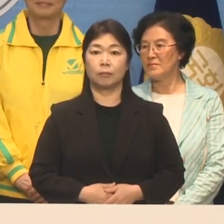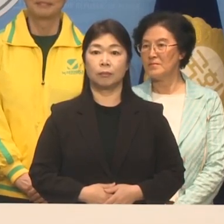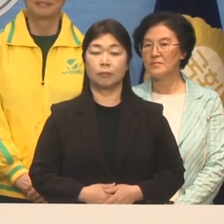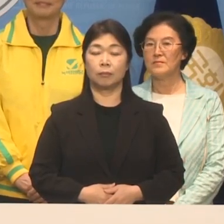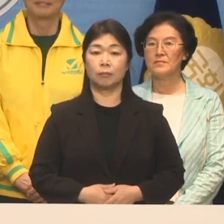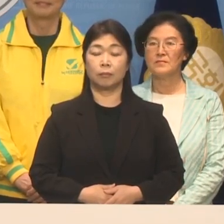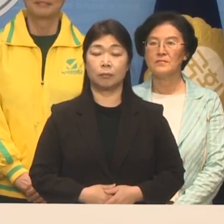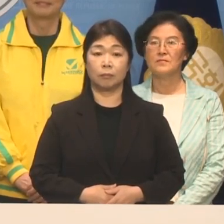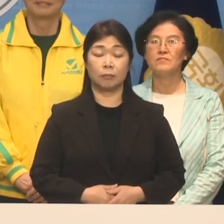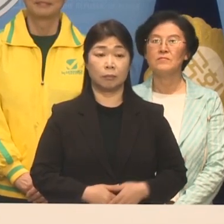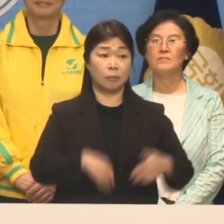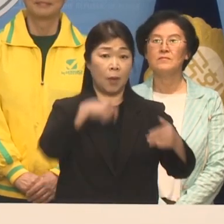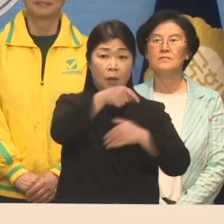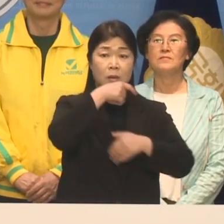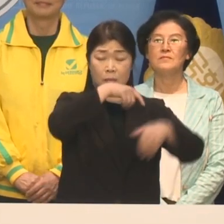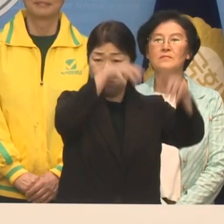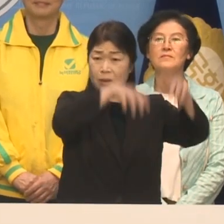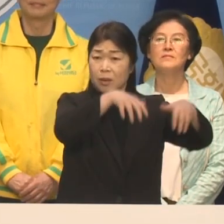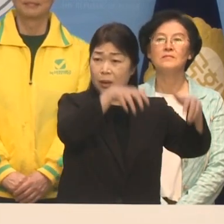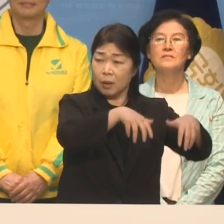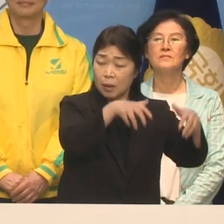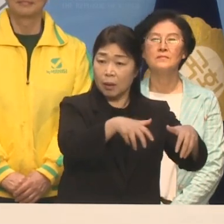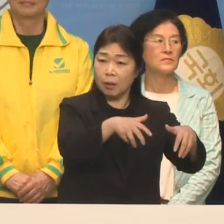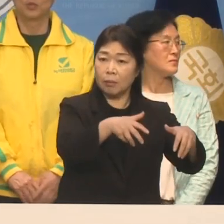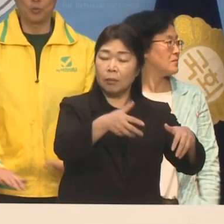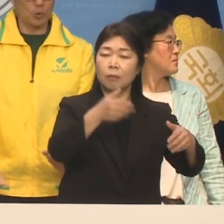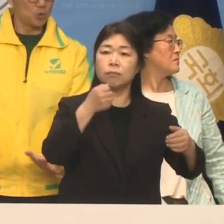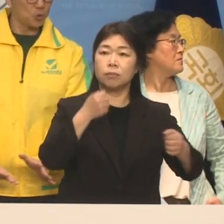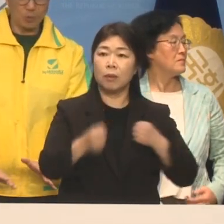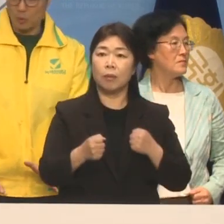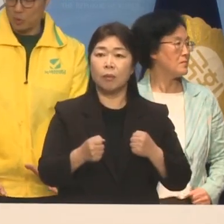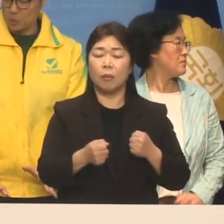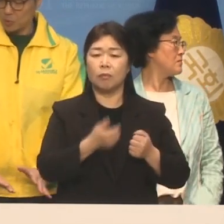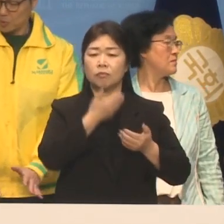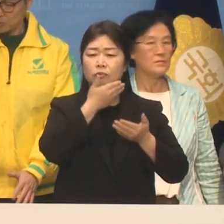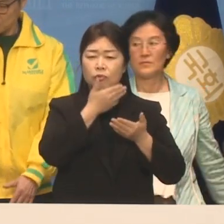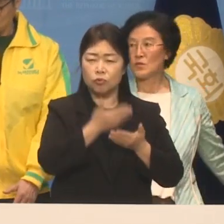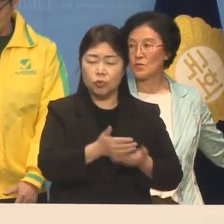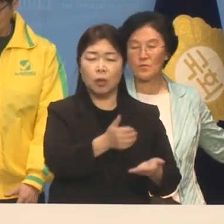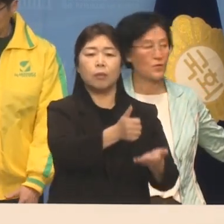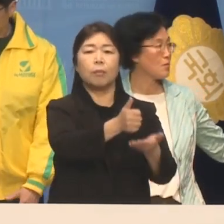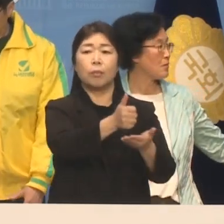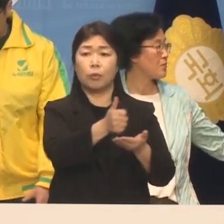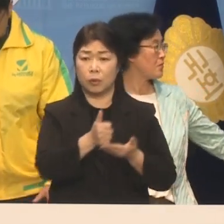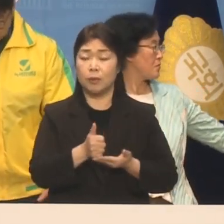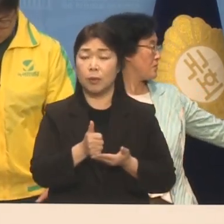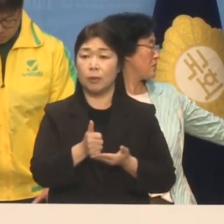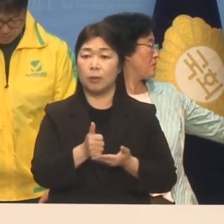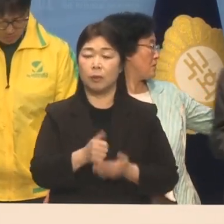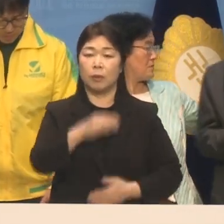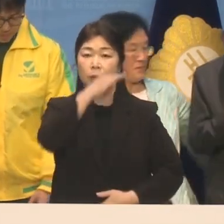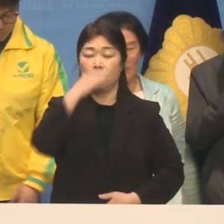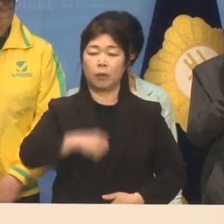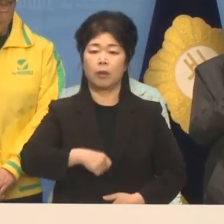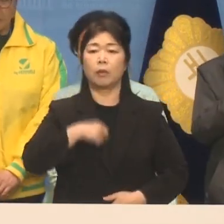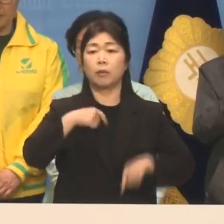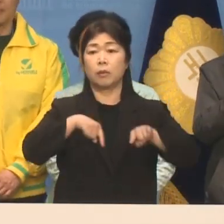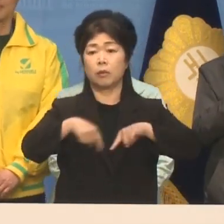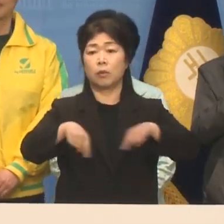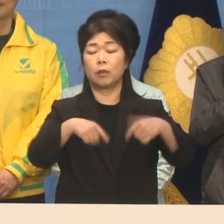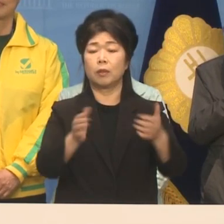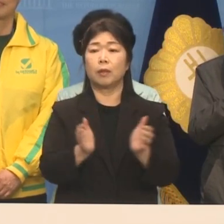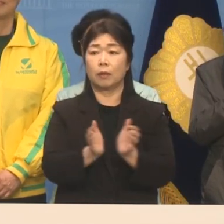궂은 날씨에 모시기 정말 어려운 분들을 한 자리에 모셨습니다. 녹색정의당